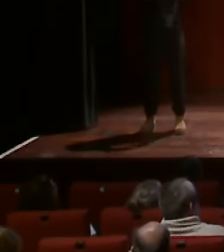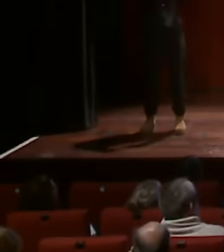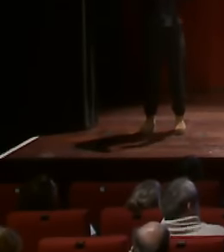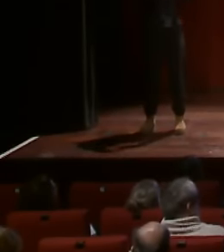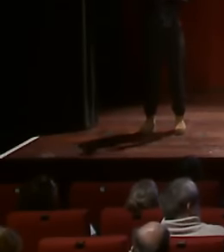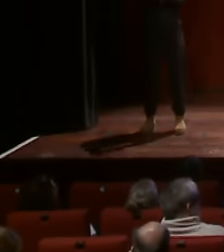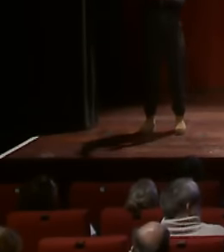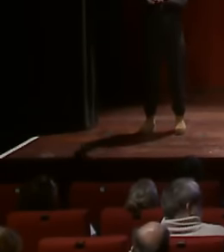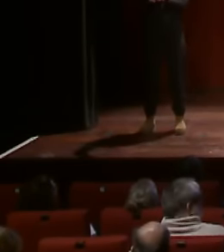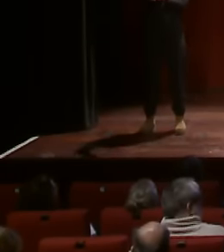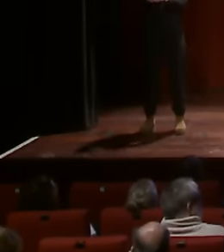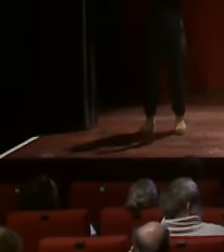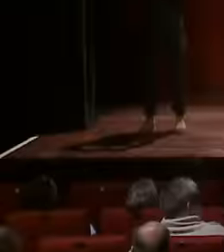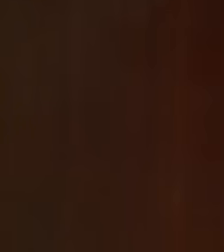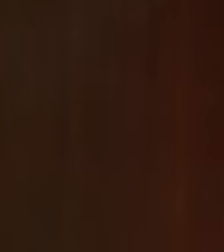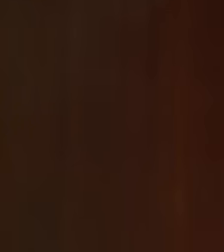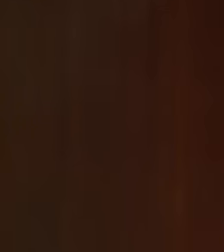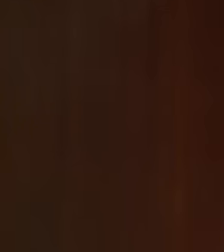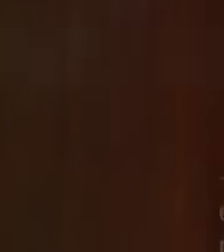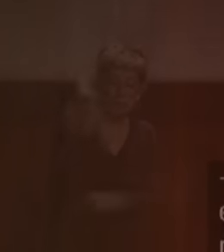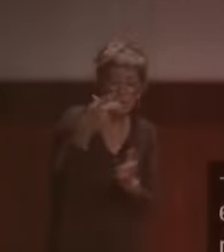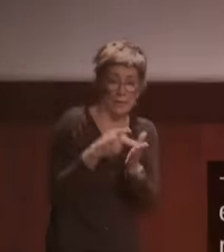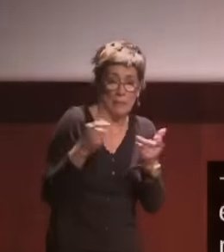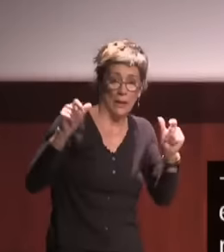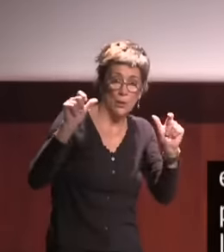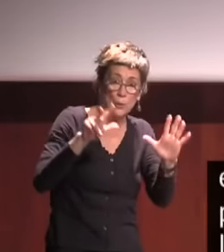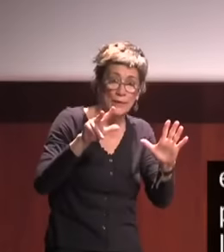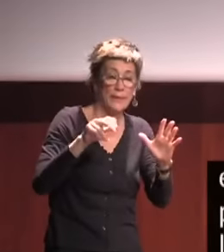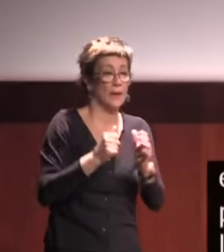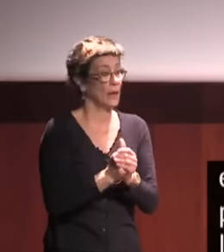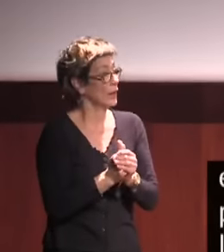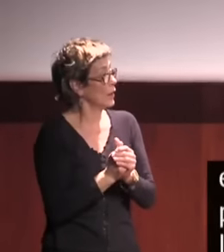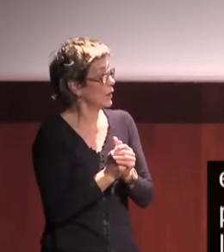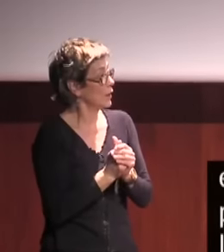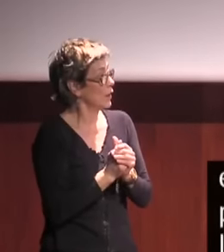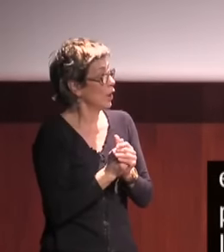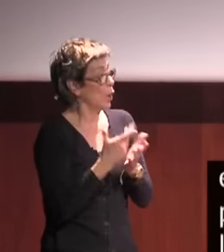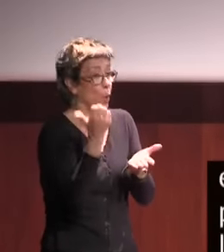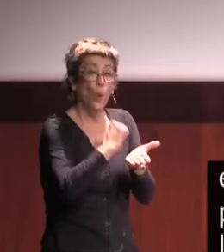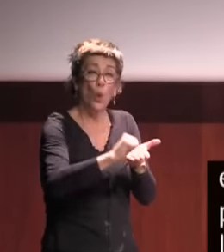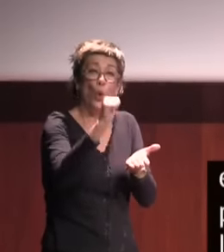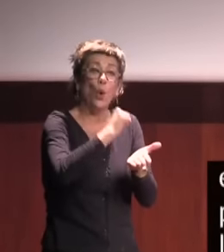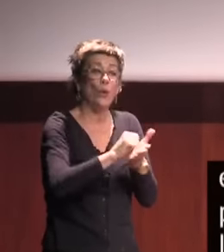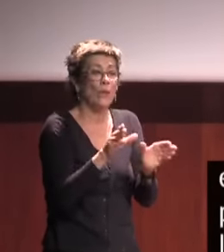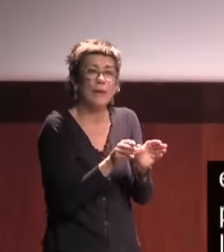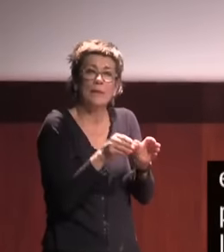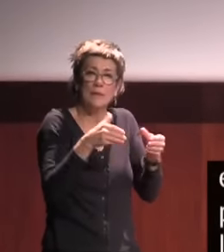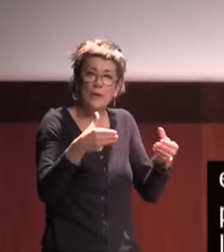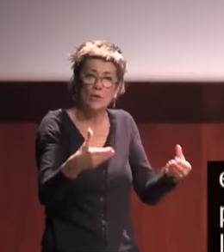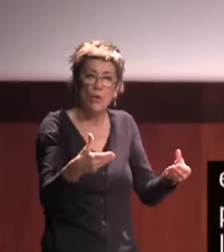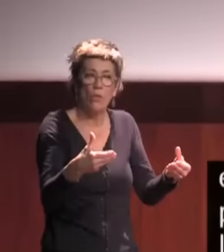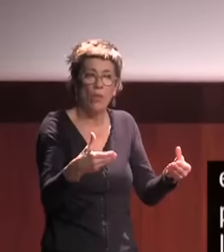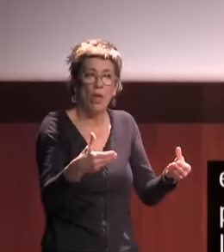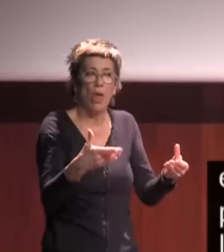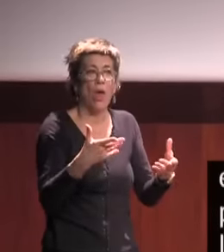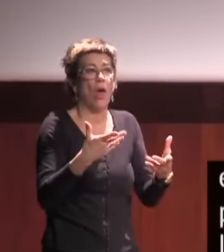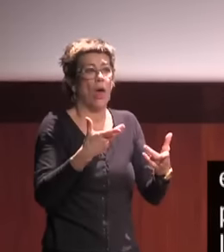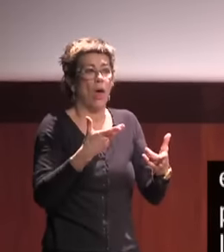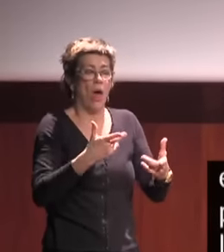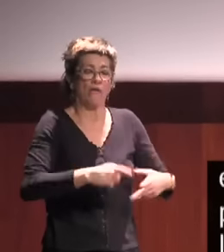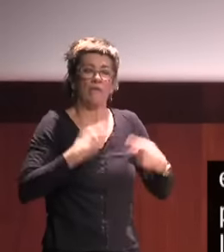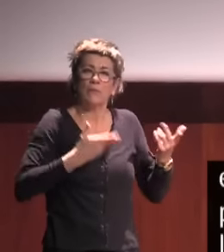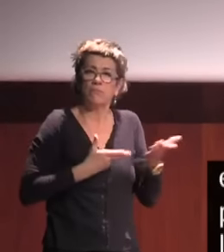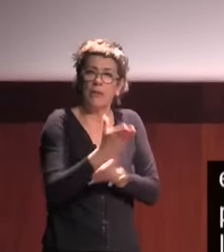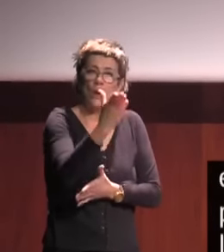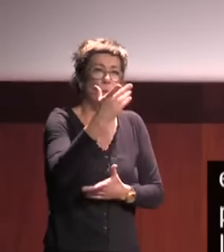de conférence en histoire à l'Université de Paris 8. Notamment auteur du dictionnaire biographique des